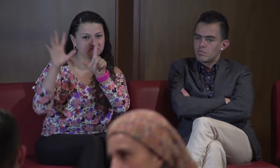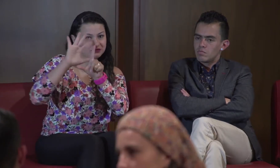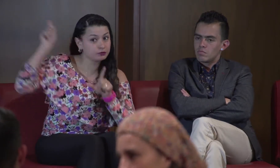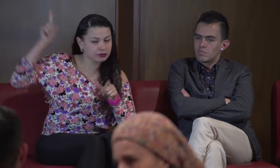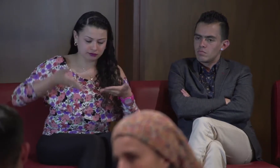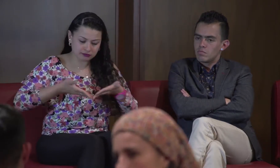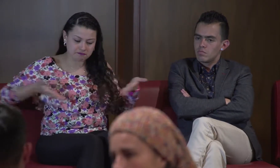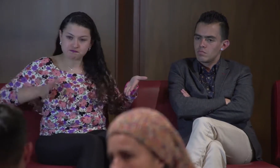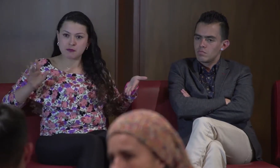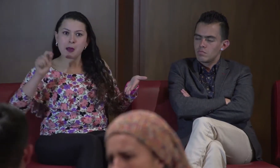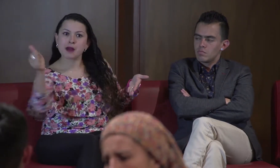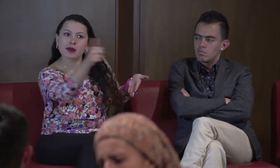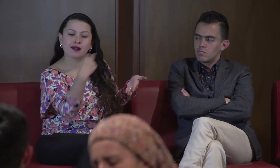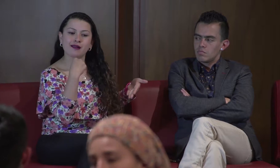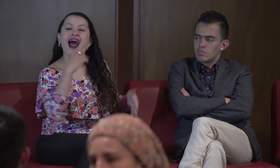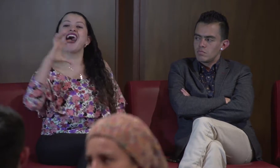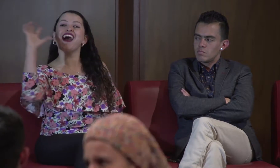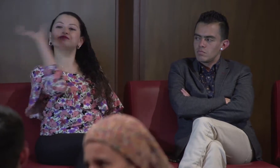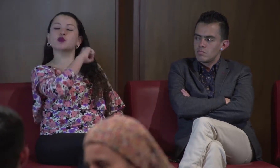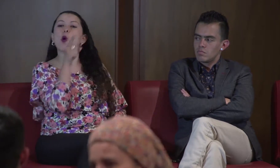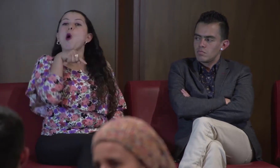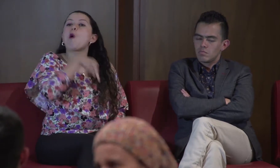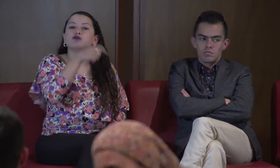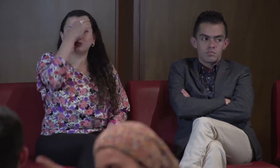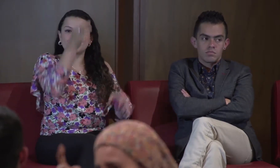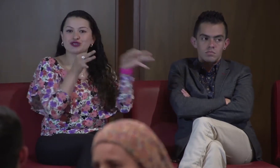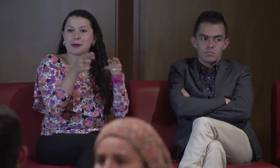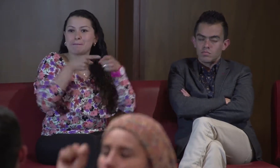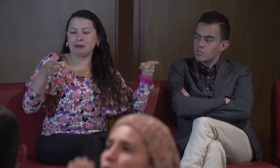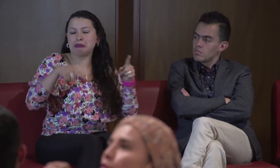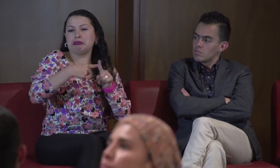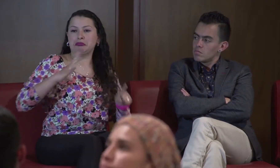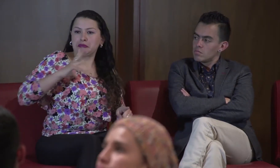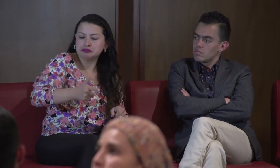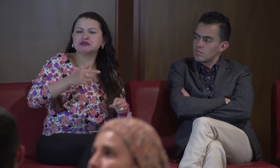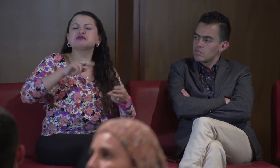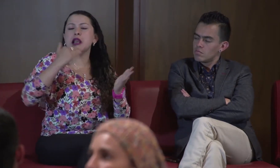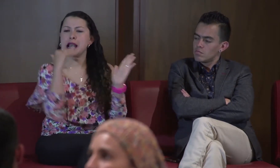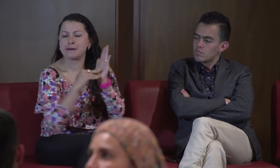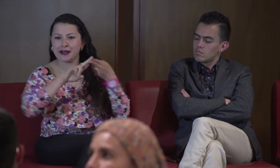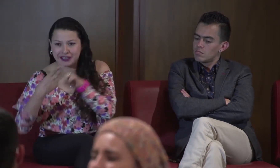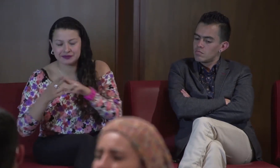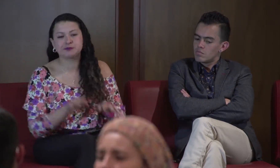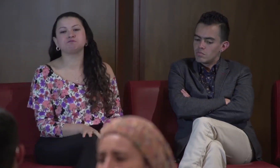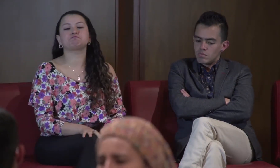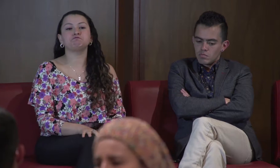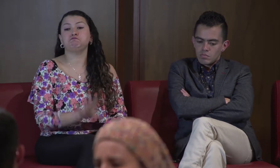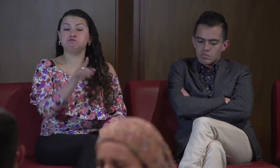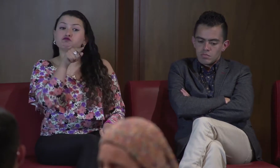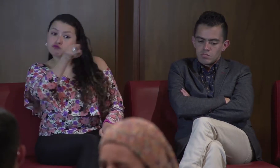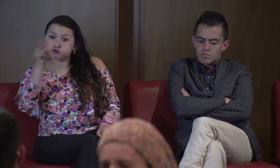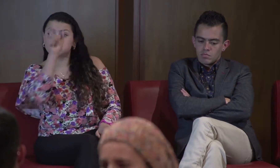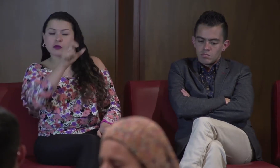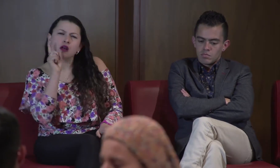pudiera entender. Así que pues la idea era que primero damos la palabra en español, hacíamos una descripción o